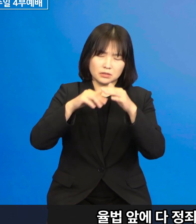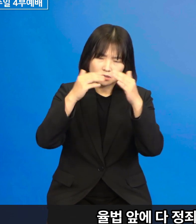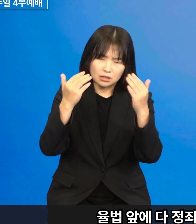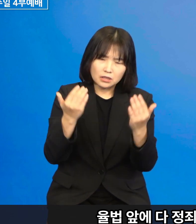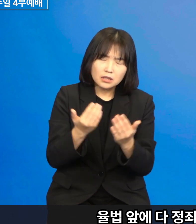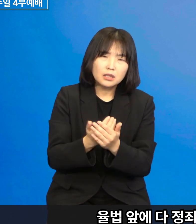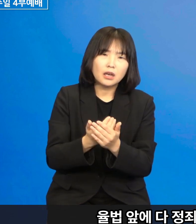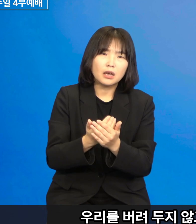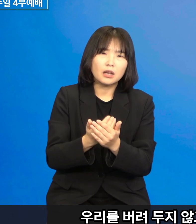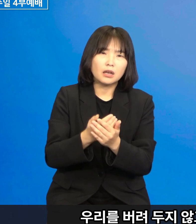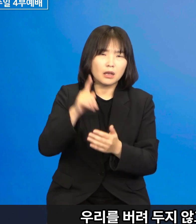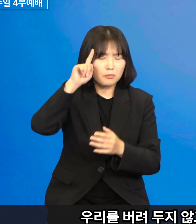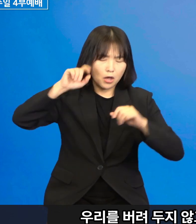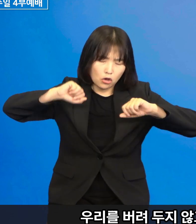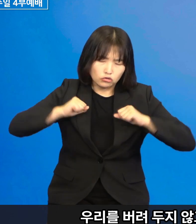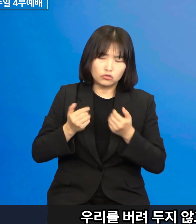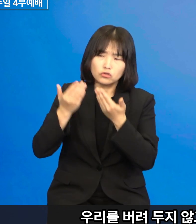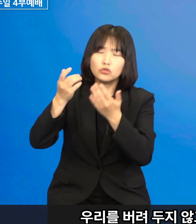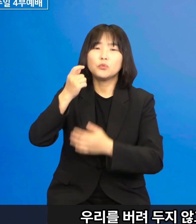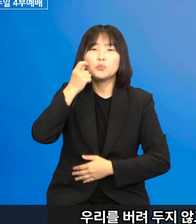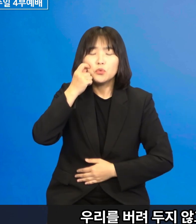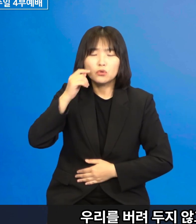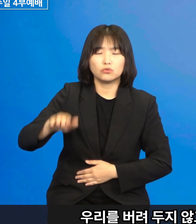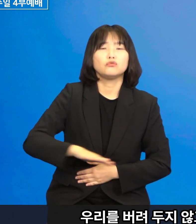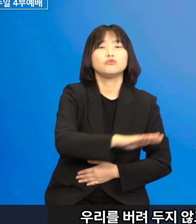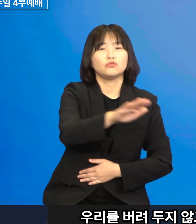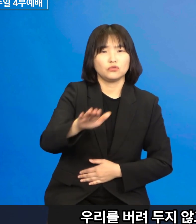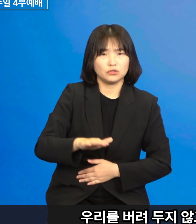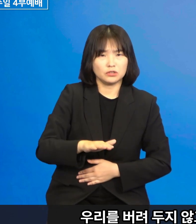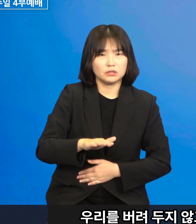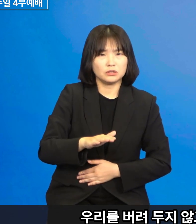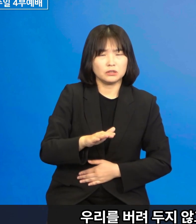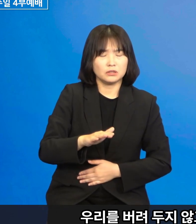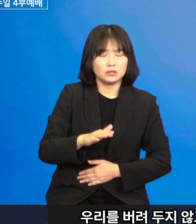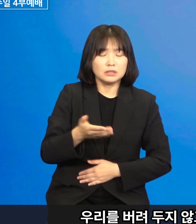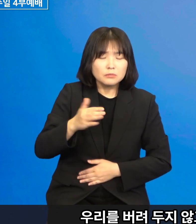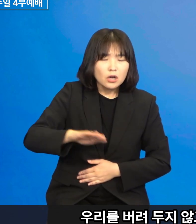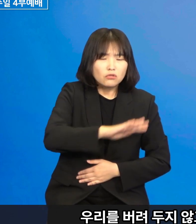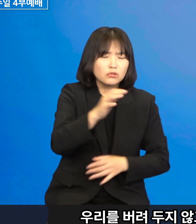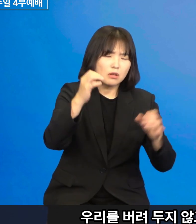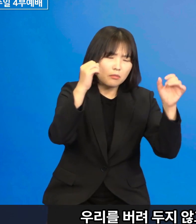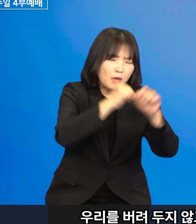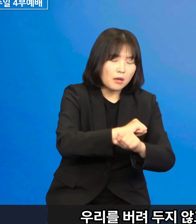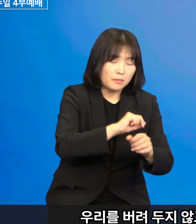우리들이지만 우리를 버려두지 않고 멸망치 않도록 하기 위해